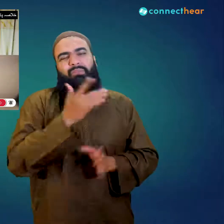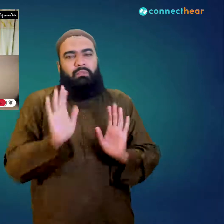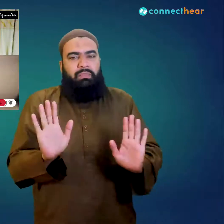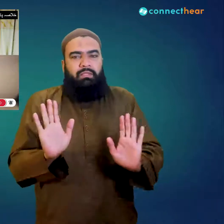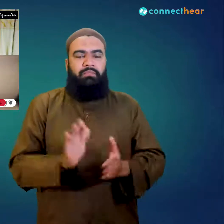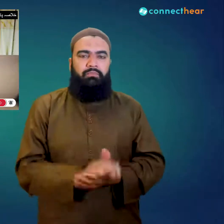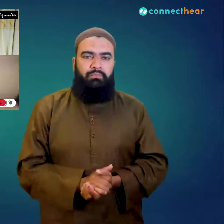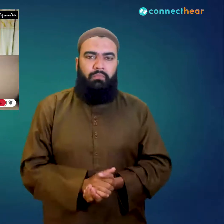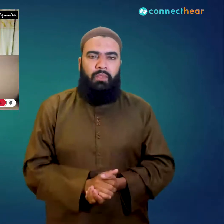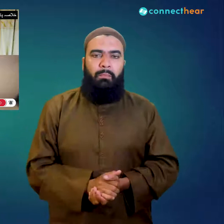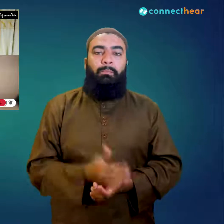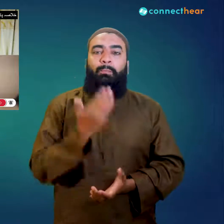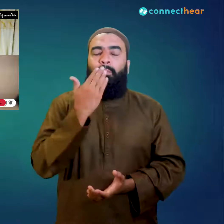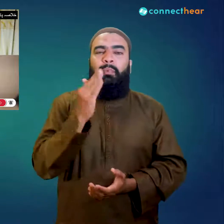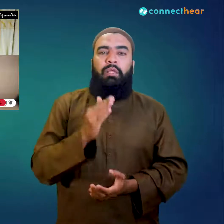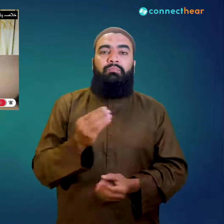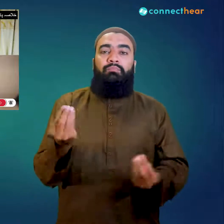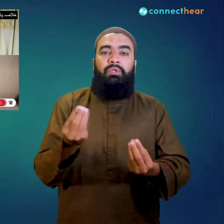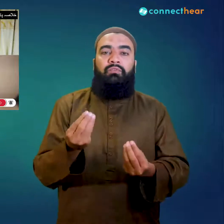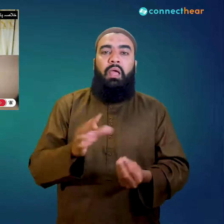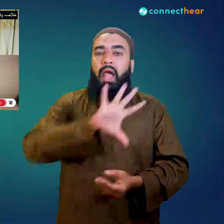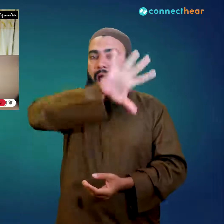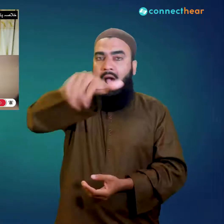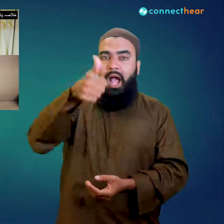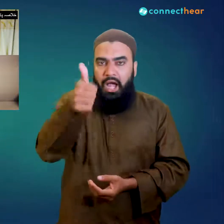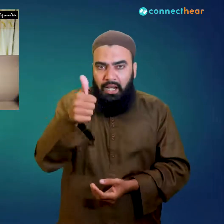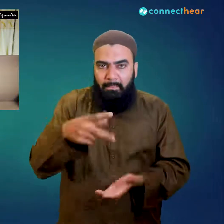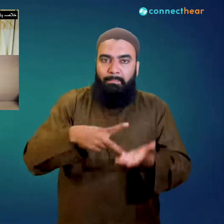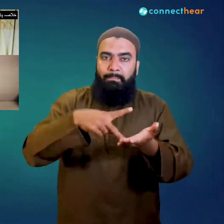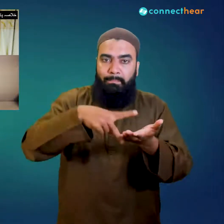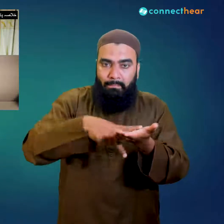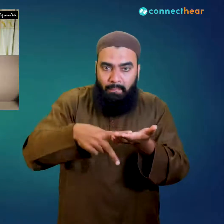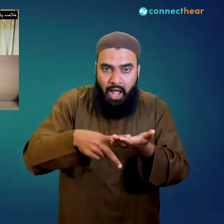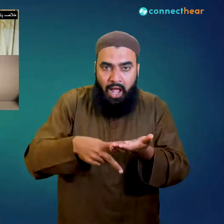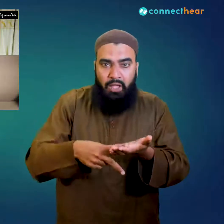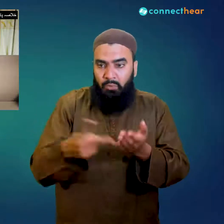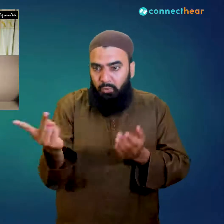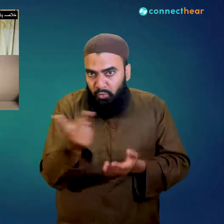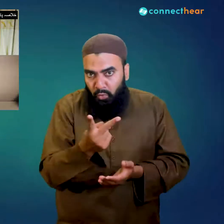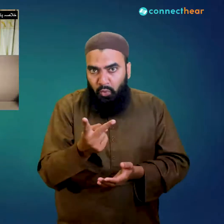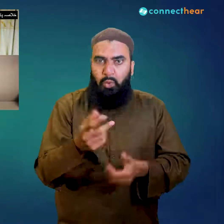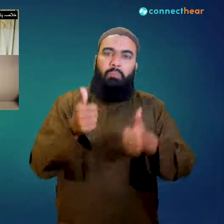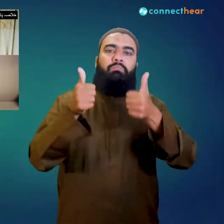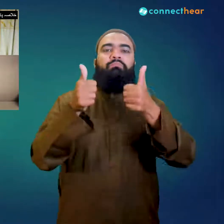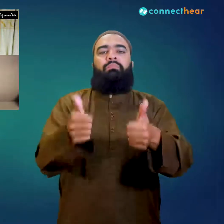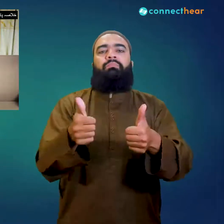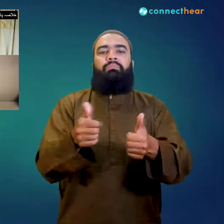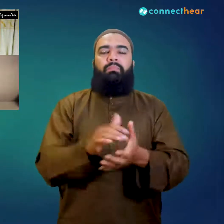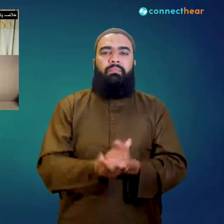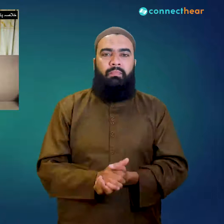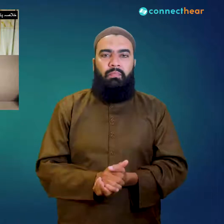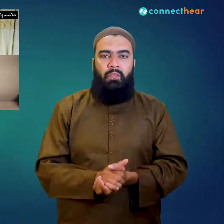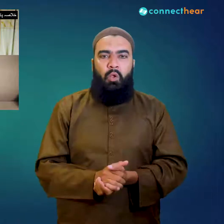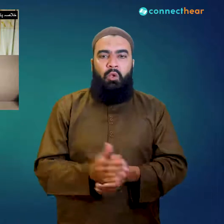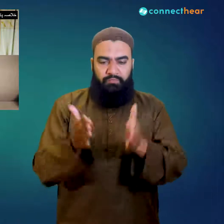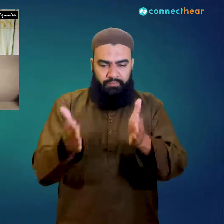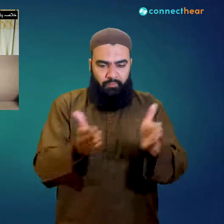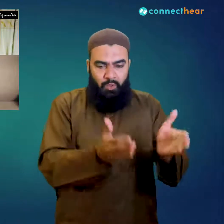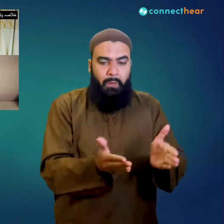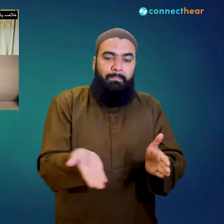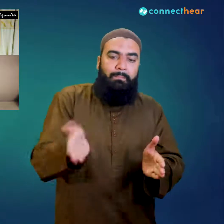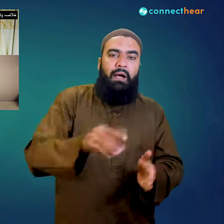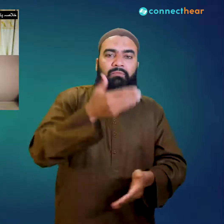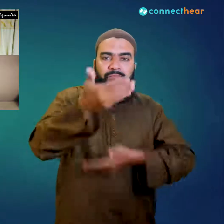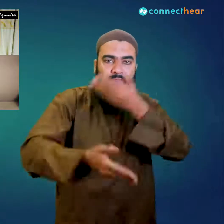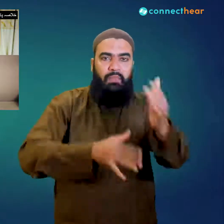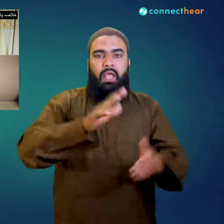ساتھ فرمایا کہ حرام کی ممانعت بھی ہے۔ اب جب حلال کا حکم دیا جا رہا ہے تو حرام کی ممانعت بھی ساتھ فرما دی گئی، اور وہ آیت ہے